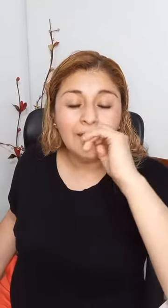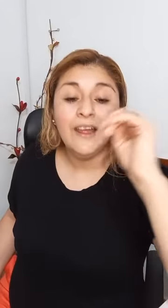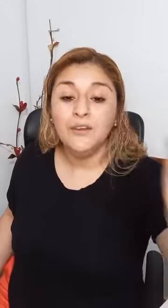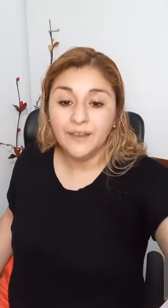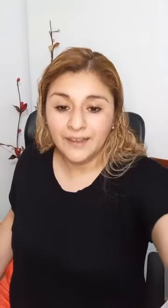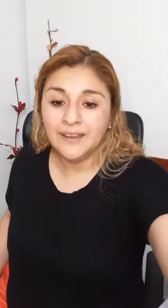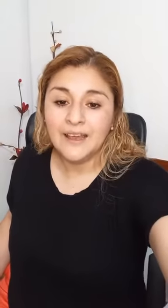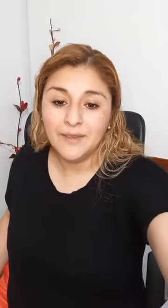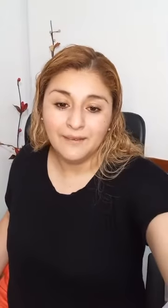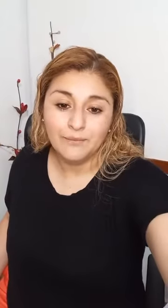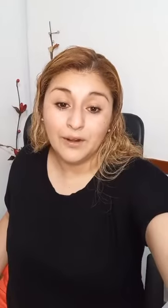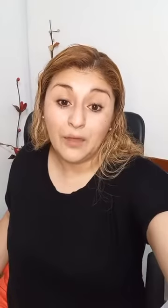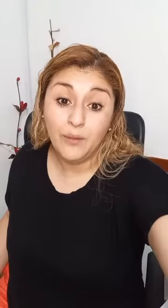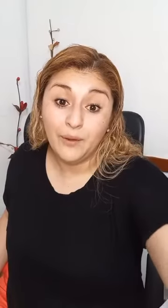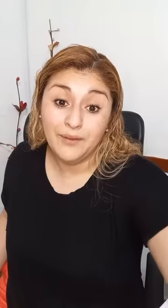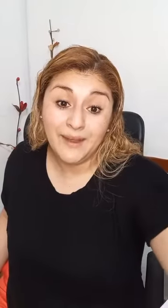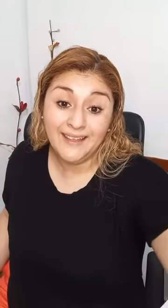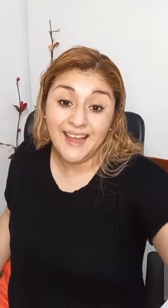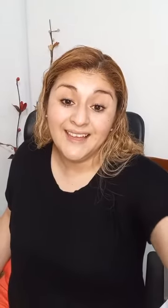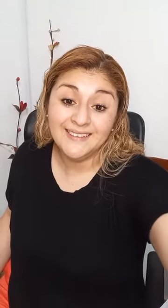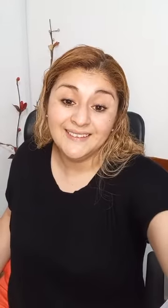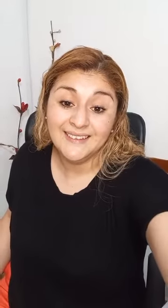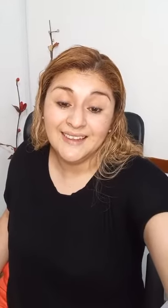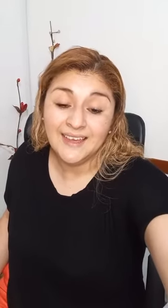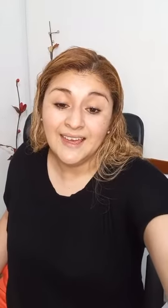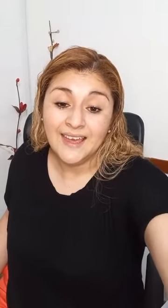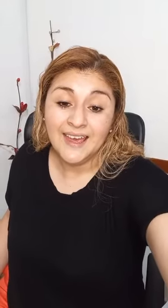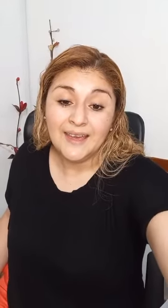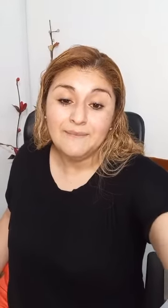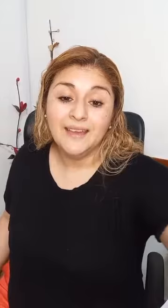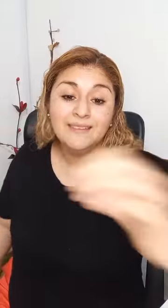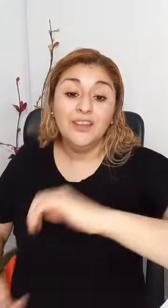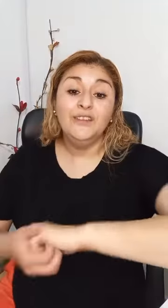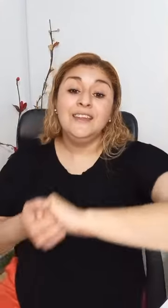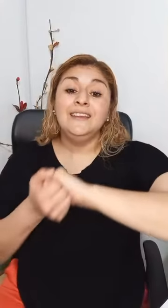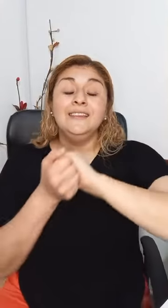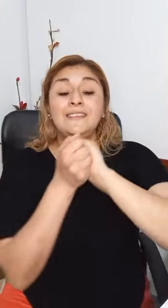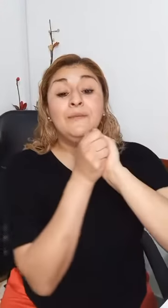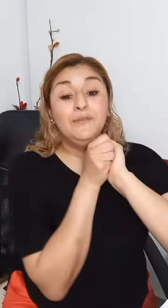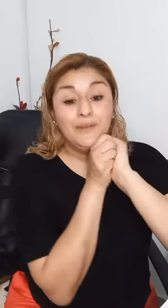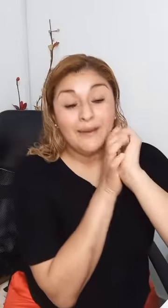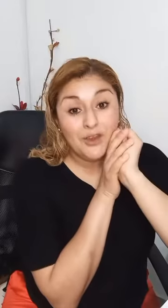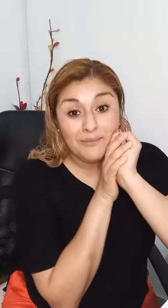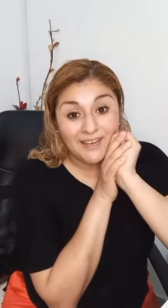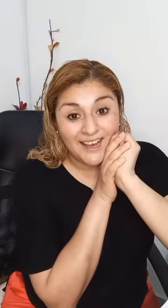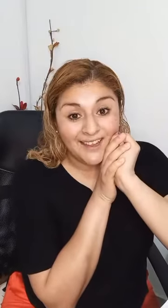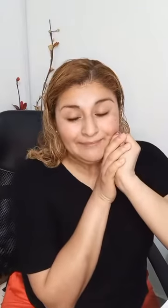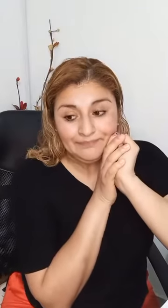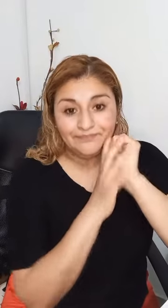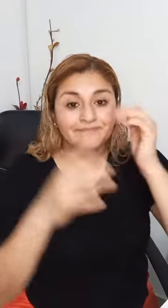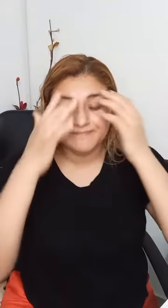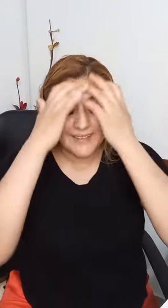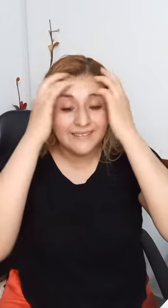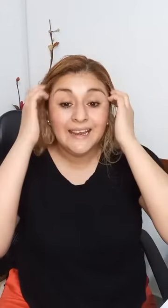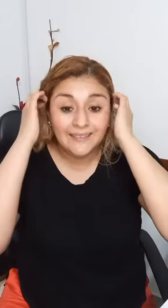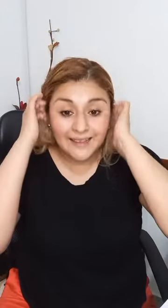los que no tienen la visión no ven andan bien. Por las dudas volví para atrás. Bien, Sergio dice, necesitamos un cambio de mirada.